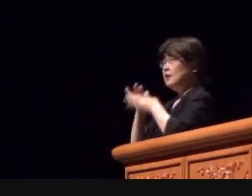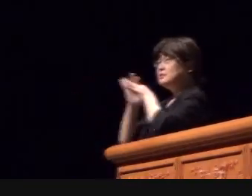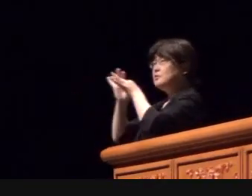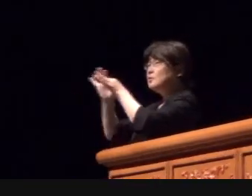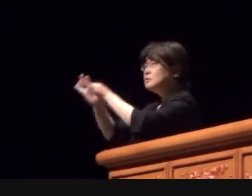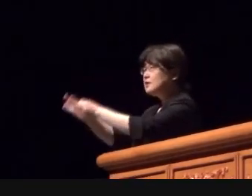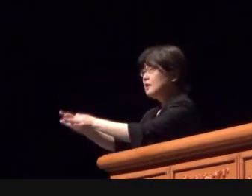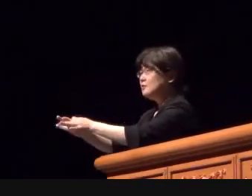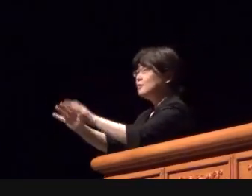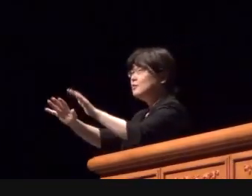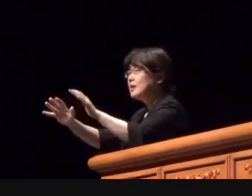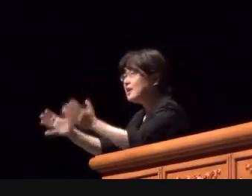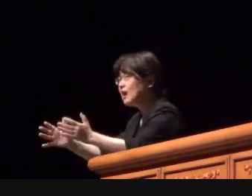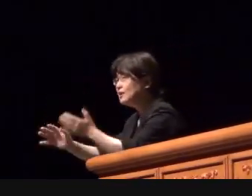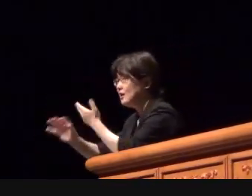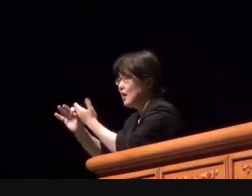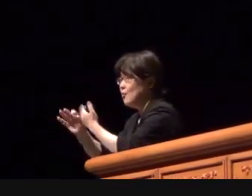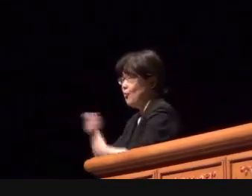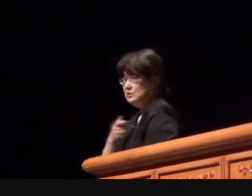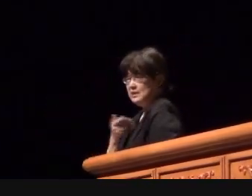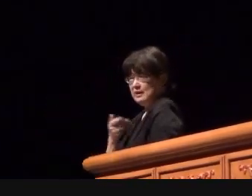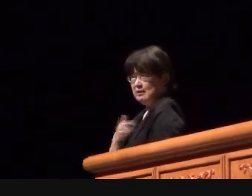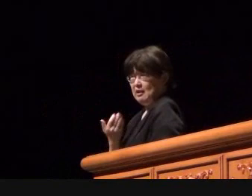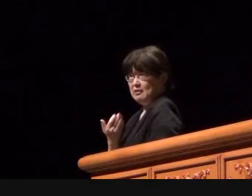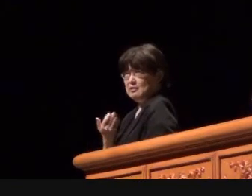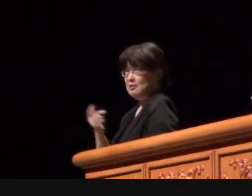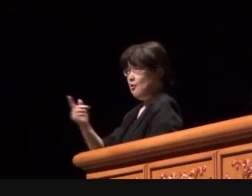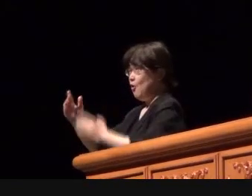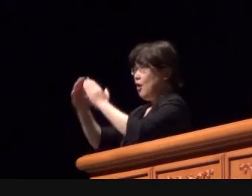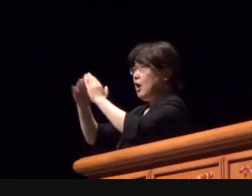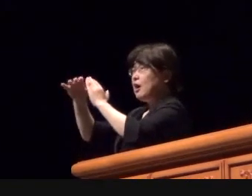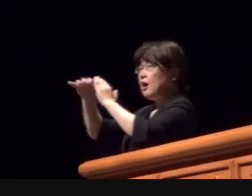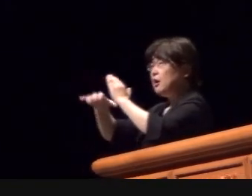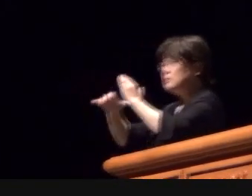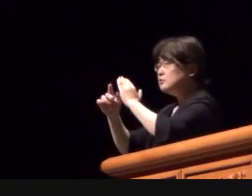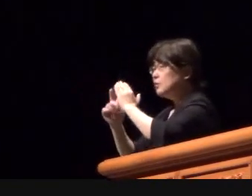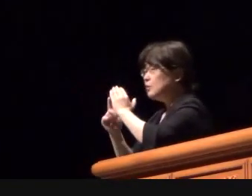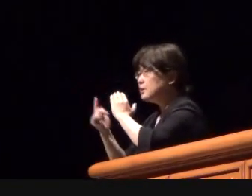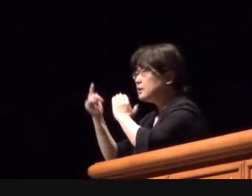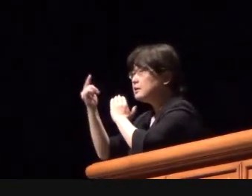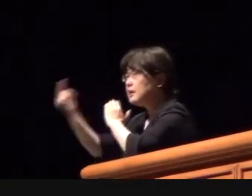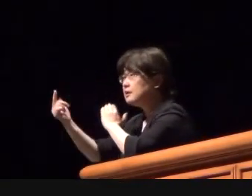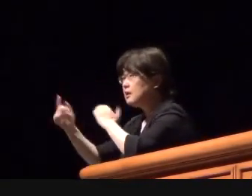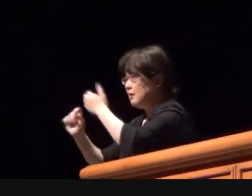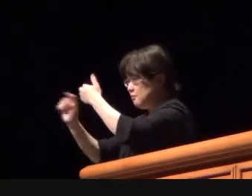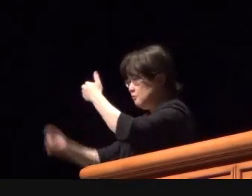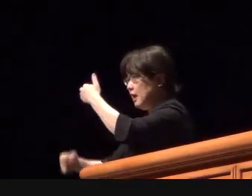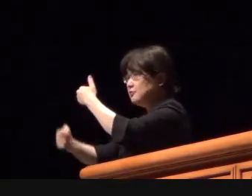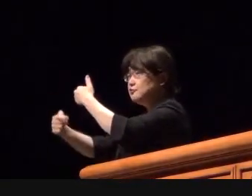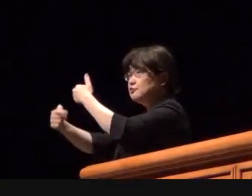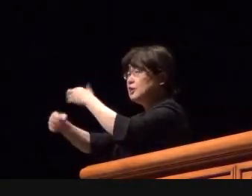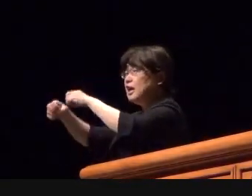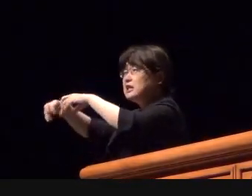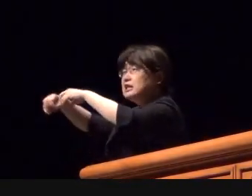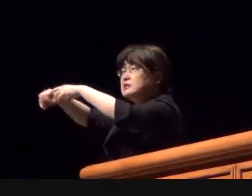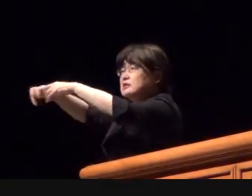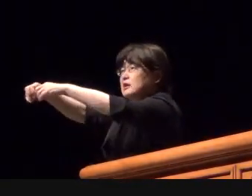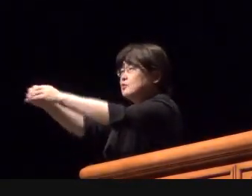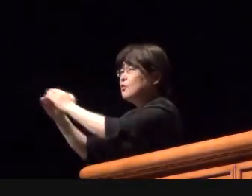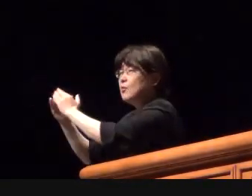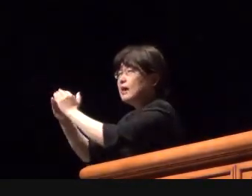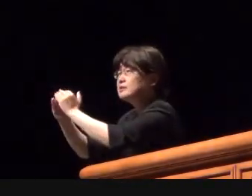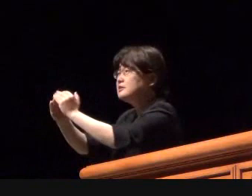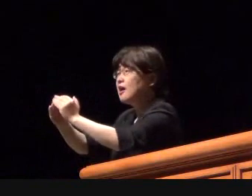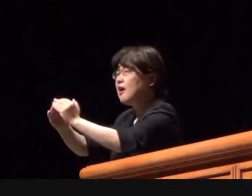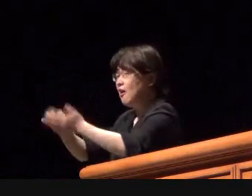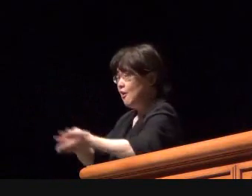ないかもしれない。この会場を一歩出た9月1日の銀座の街でショ